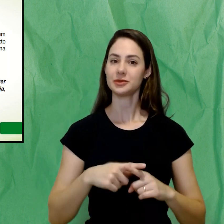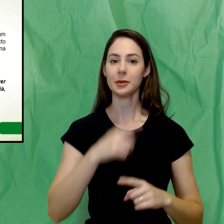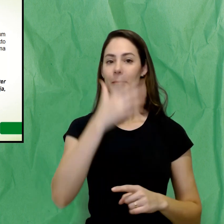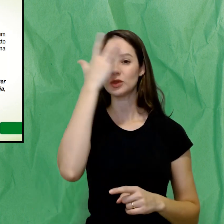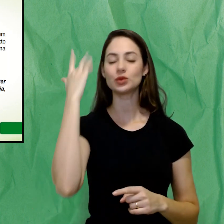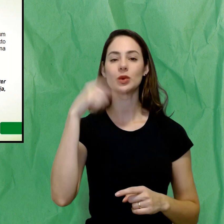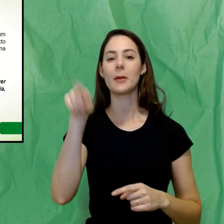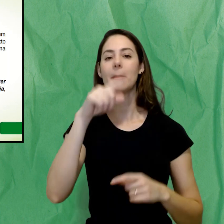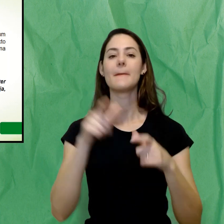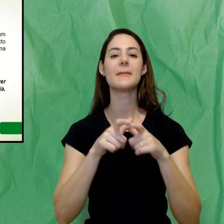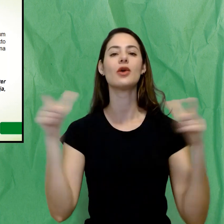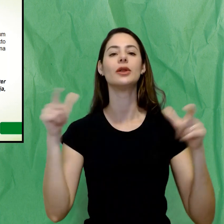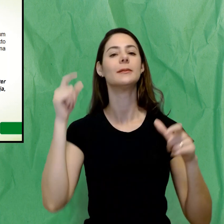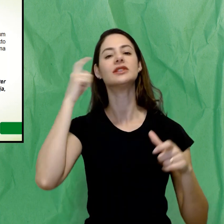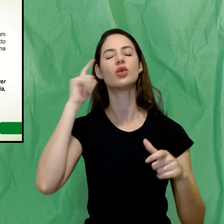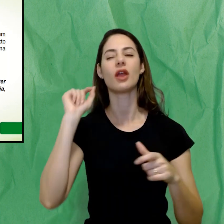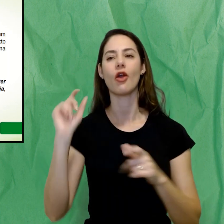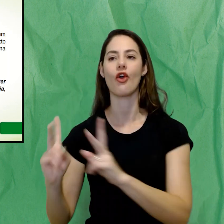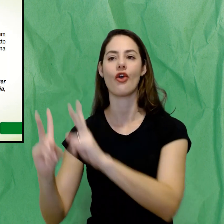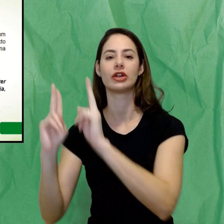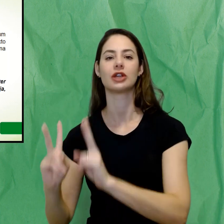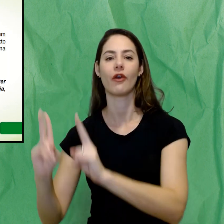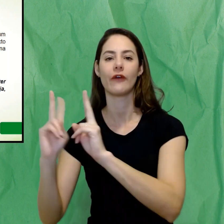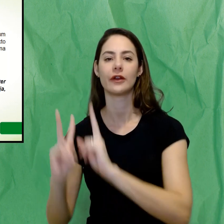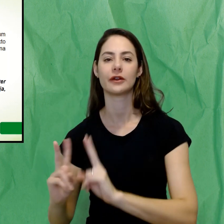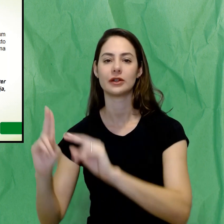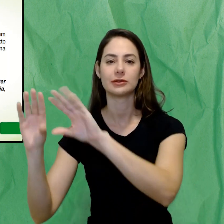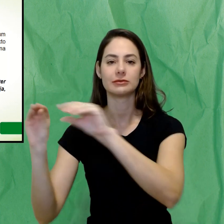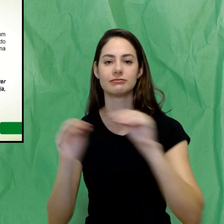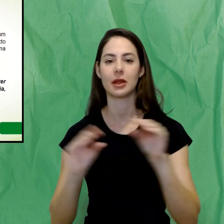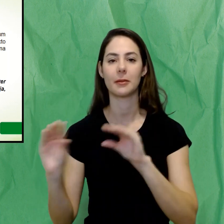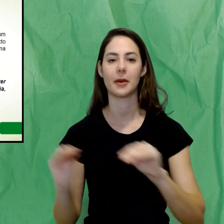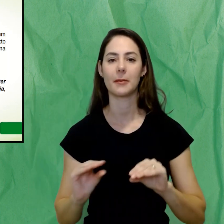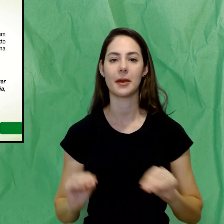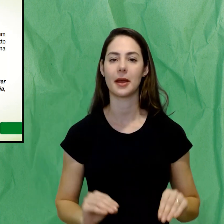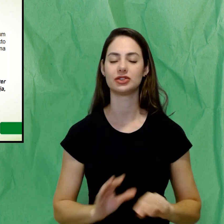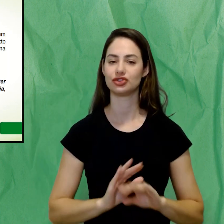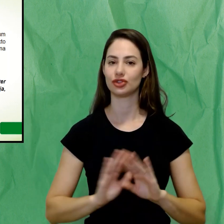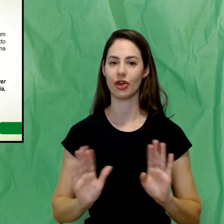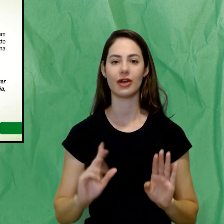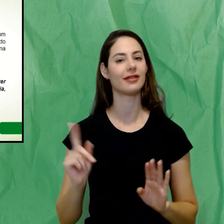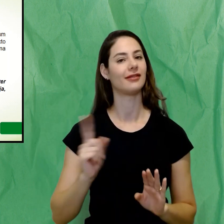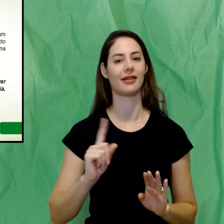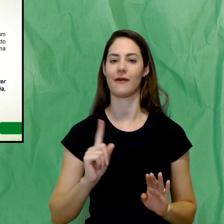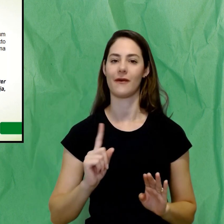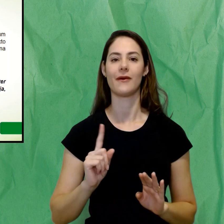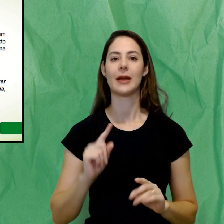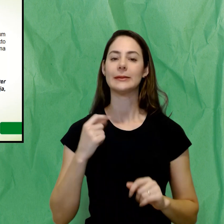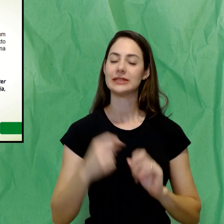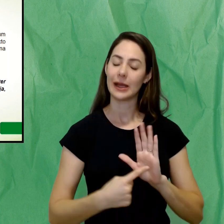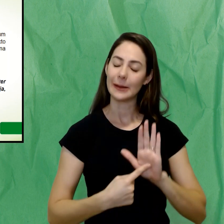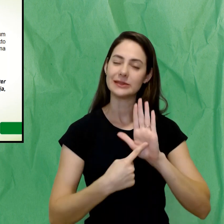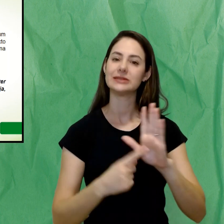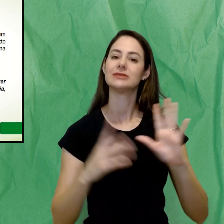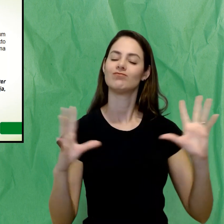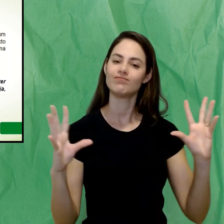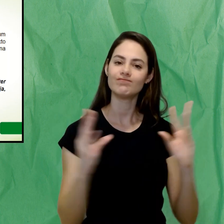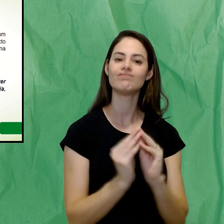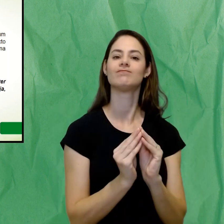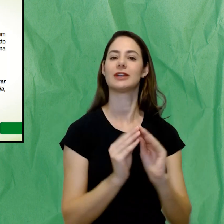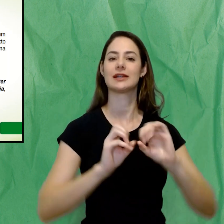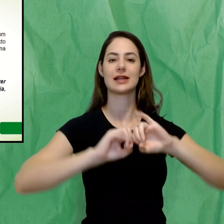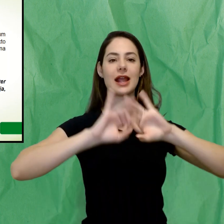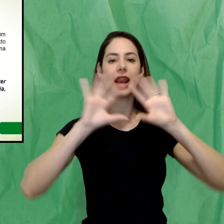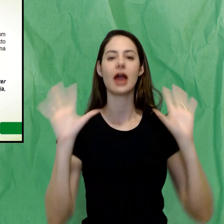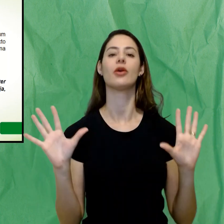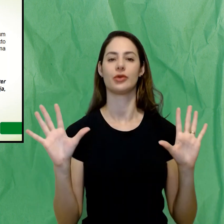pessoas acreditam que resumir é sair cortando o texto. E, na verdade, não é. O resumo ele precisa apresentar uma síntese muito objetiva,